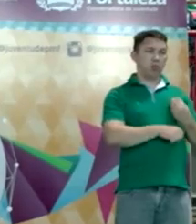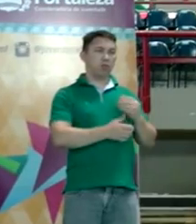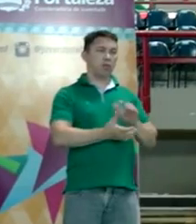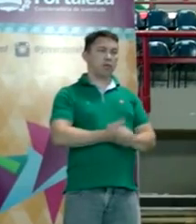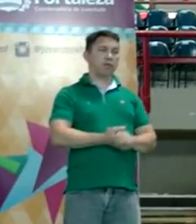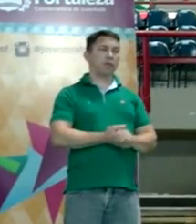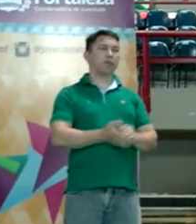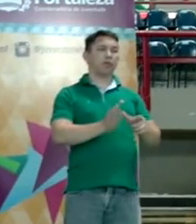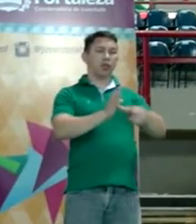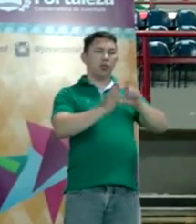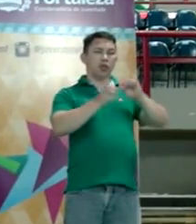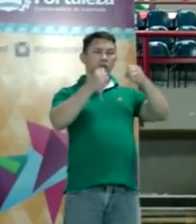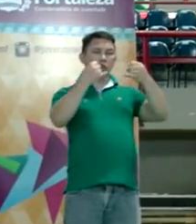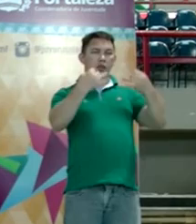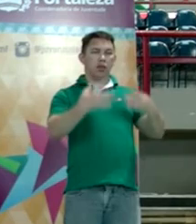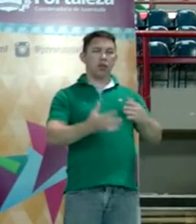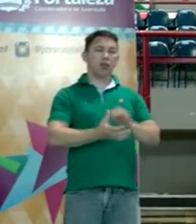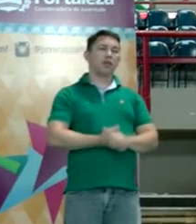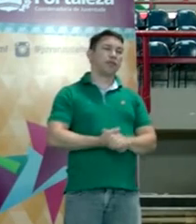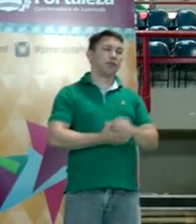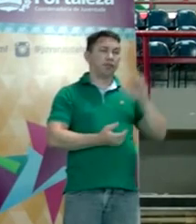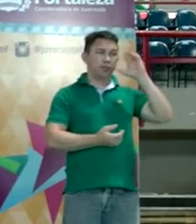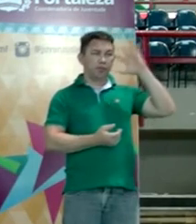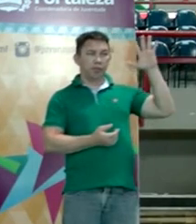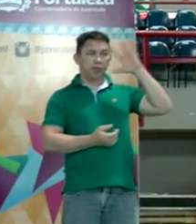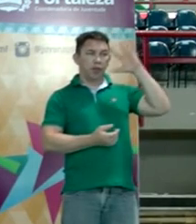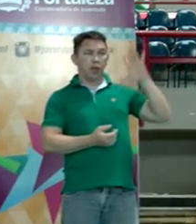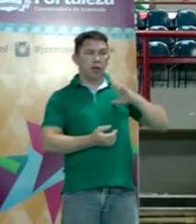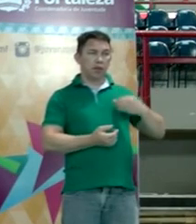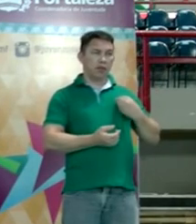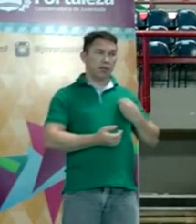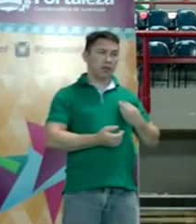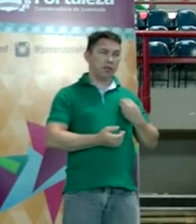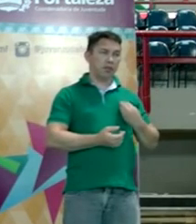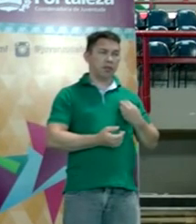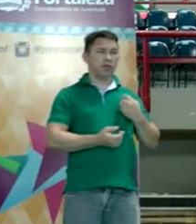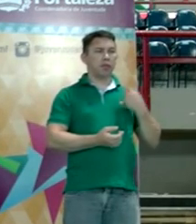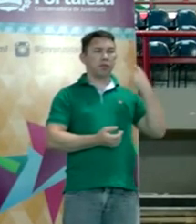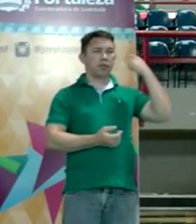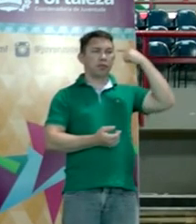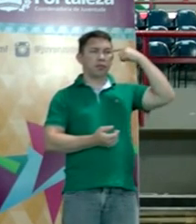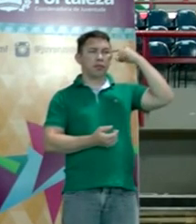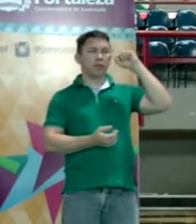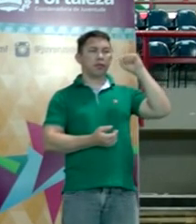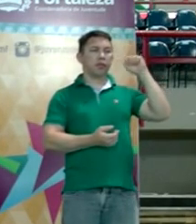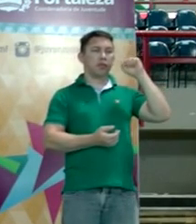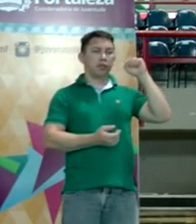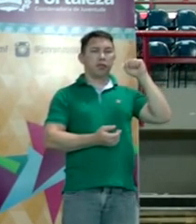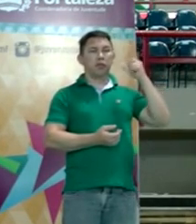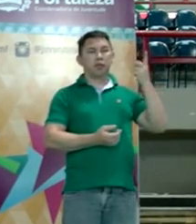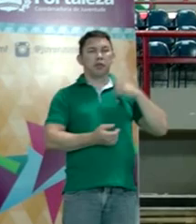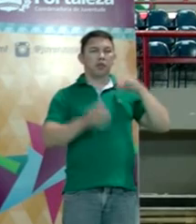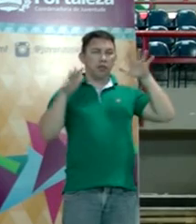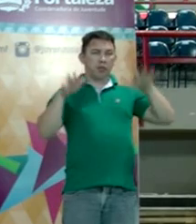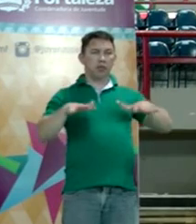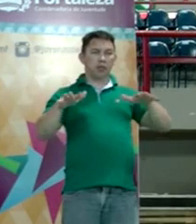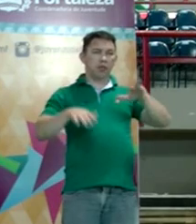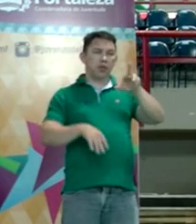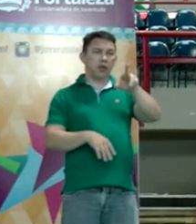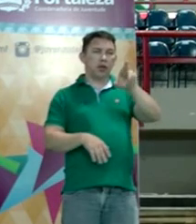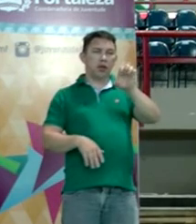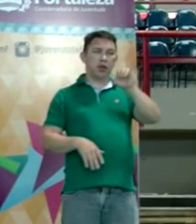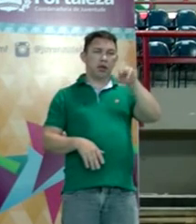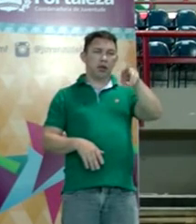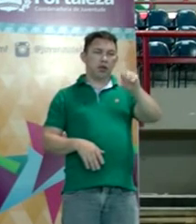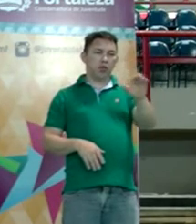acabei de mencionar, né? Então pense assim, o pessoal, vamos imaginar, do Reino Unido. Reino Unido chegava